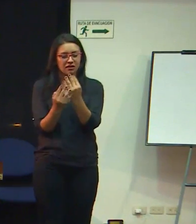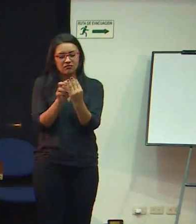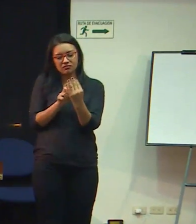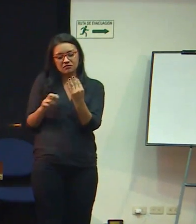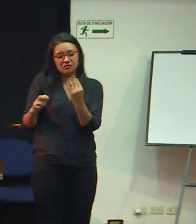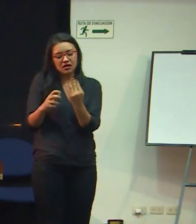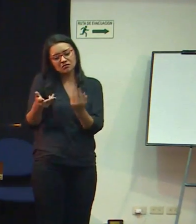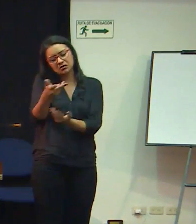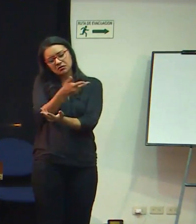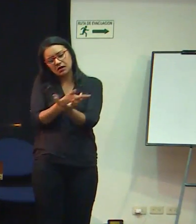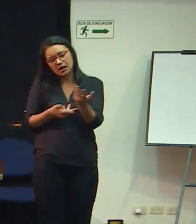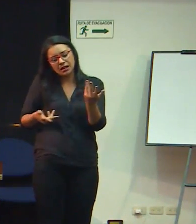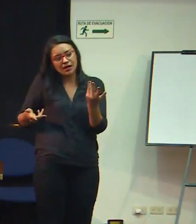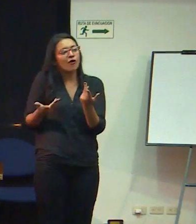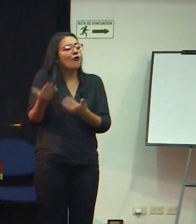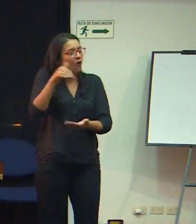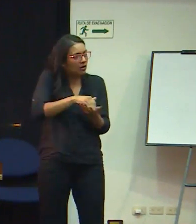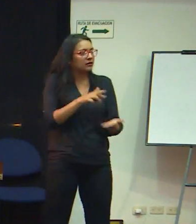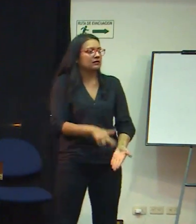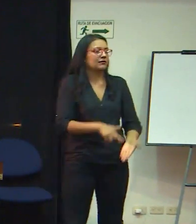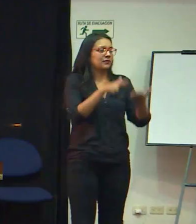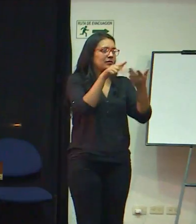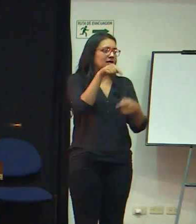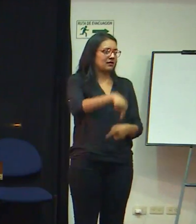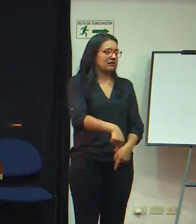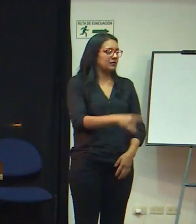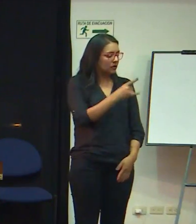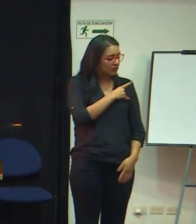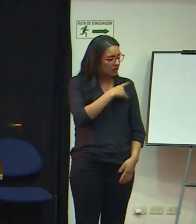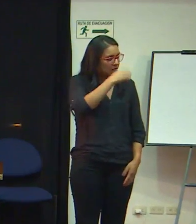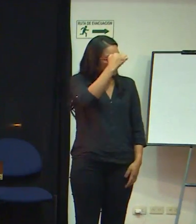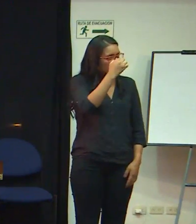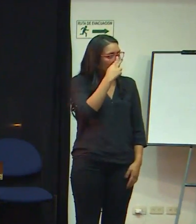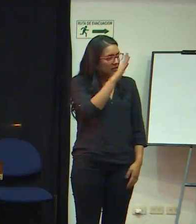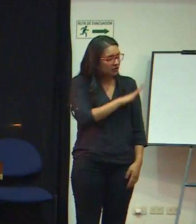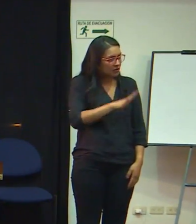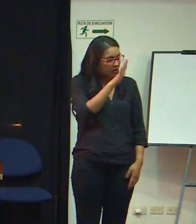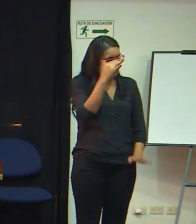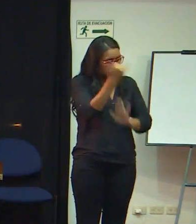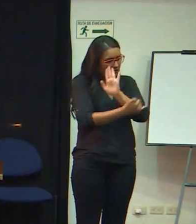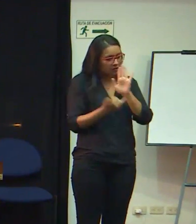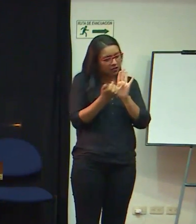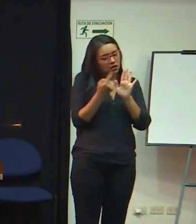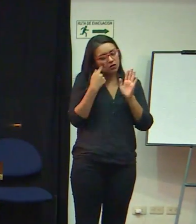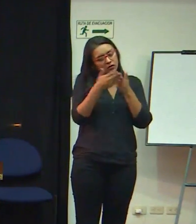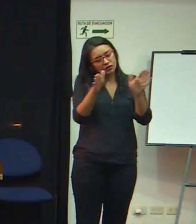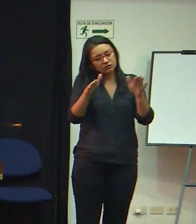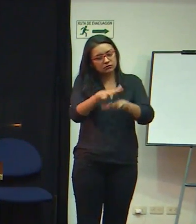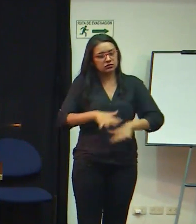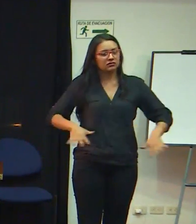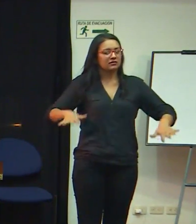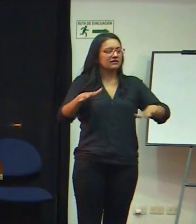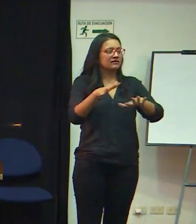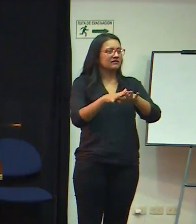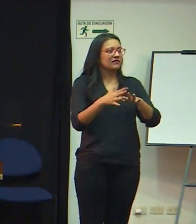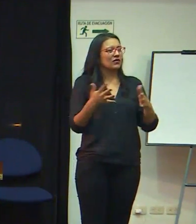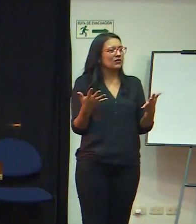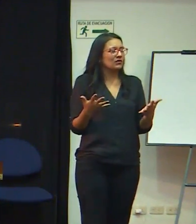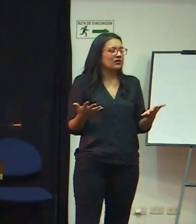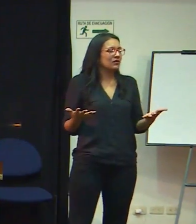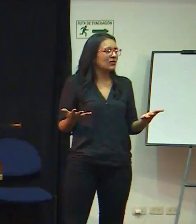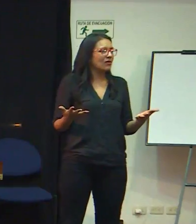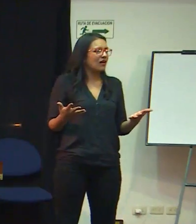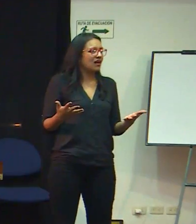son espacios que nosotros tenemos como identidad de la universidad pedagógica, y más allá, que propician otros escenarios